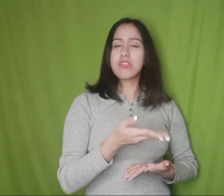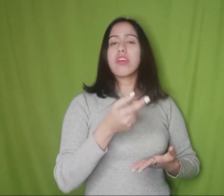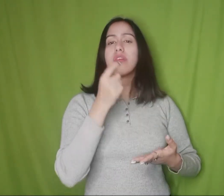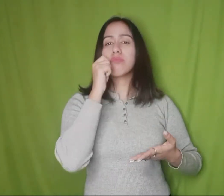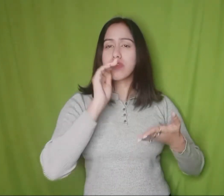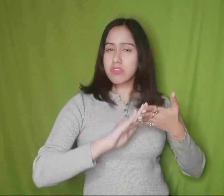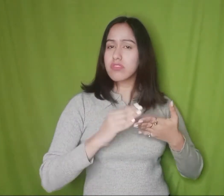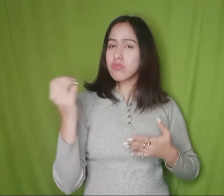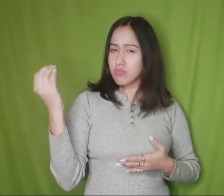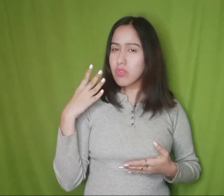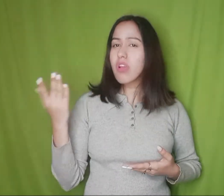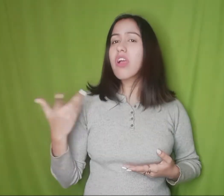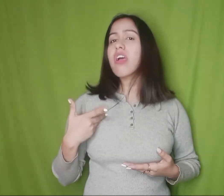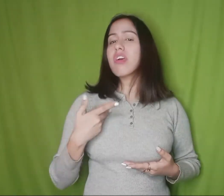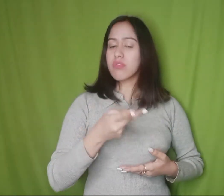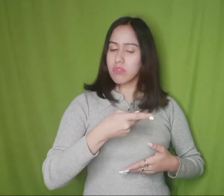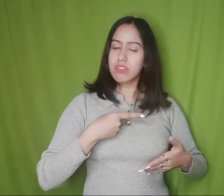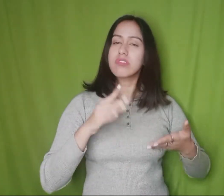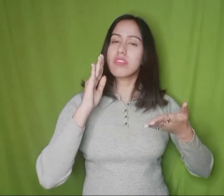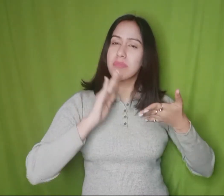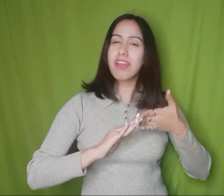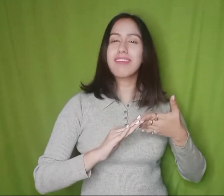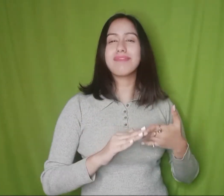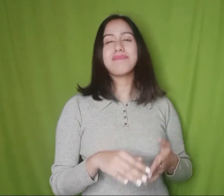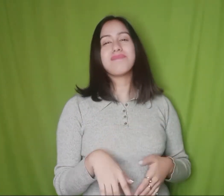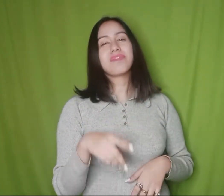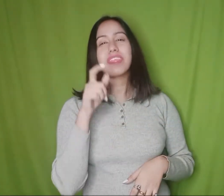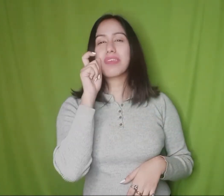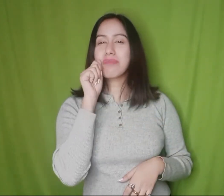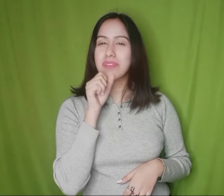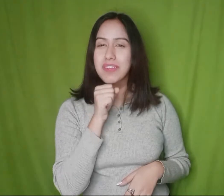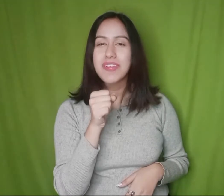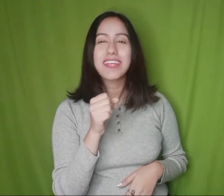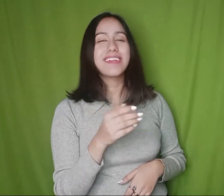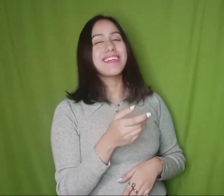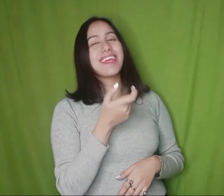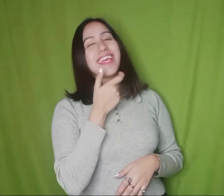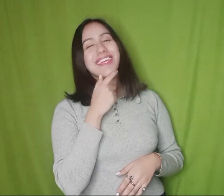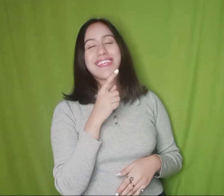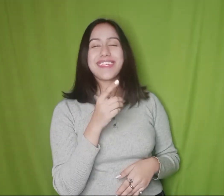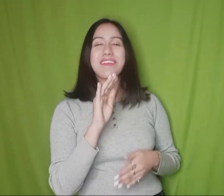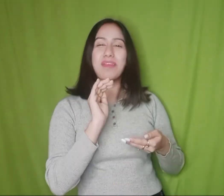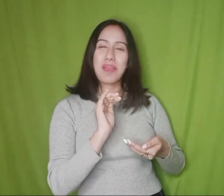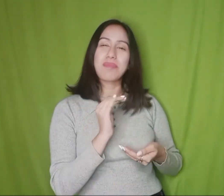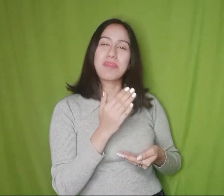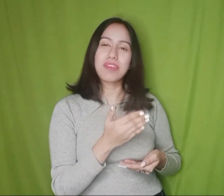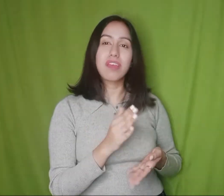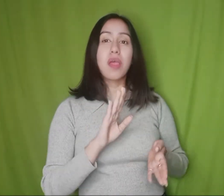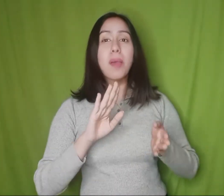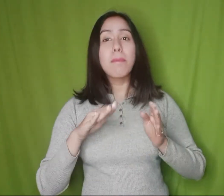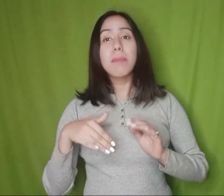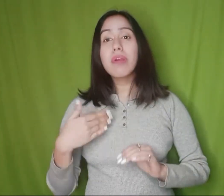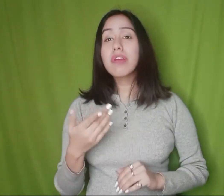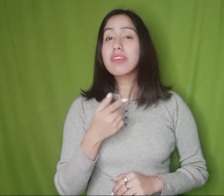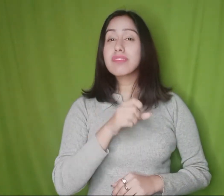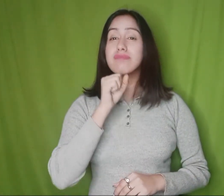तो माँ ने किया था, माँ ने ही अपना जामाता पसंद किया था। राव डूडा जी बच्ची की अटखेलियां समझ के हंस